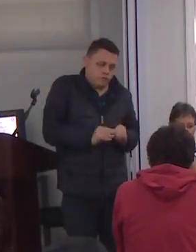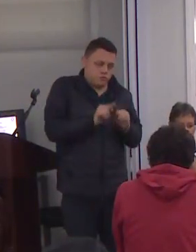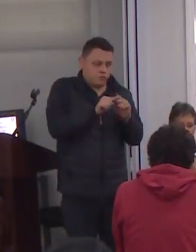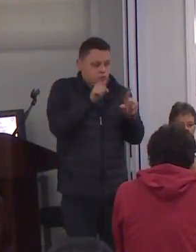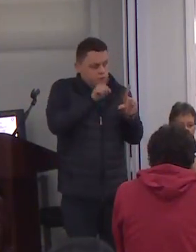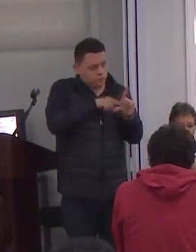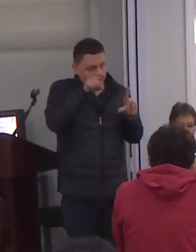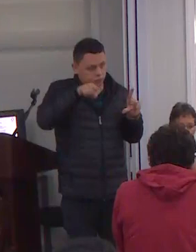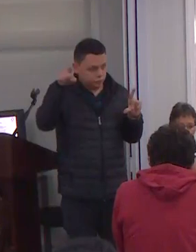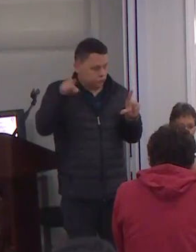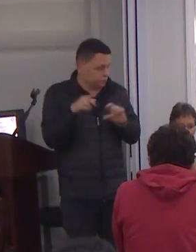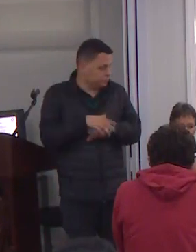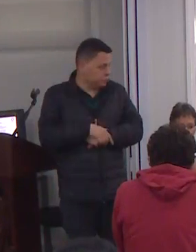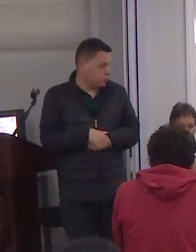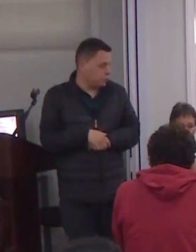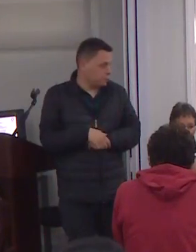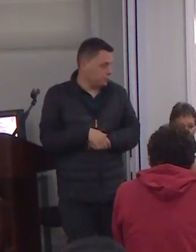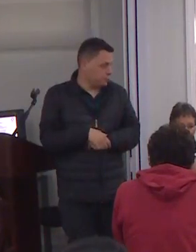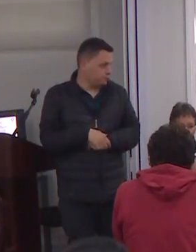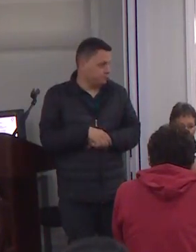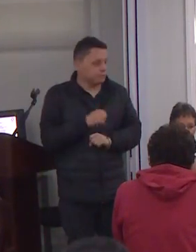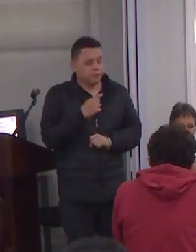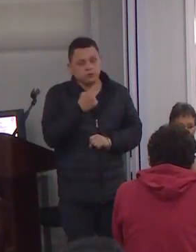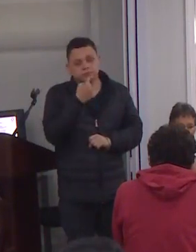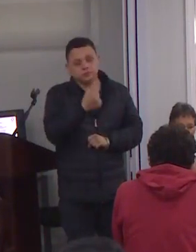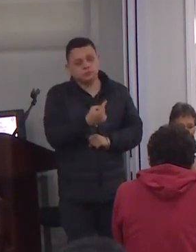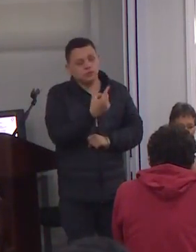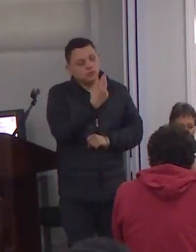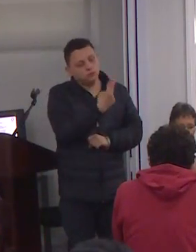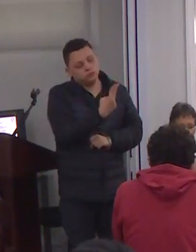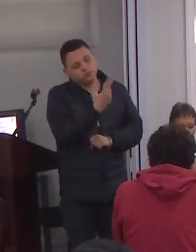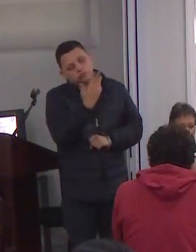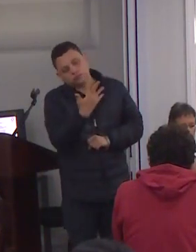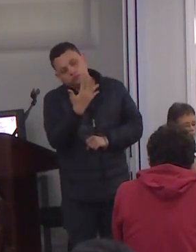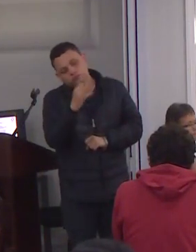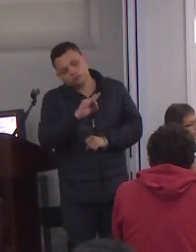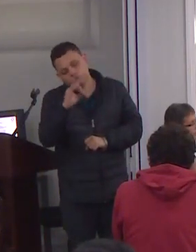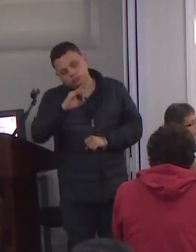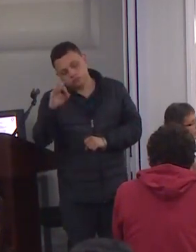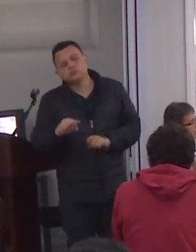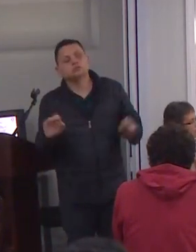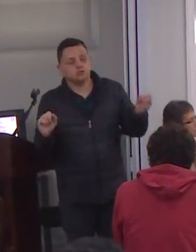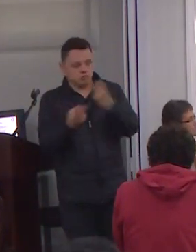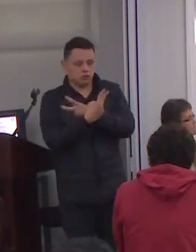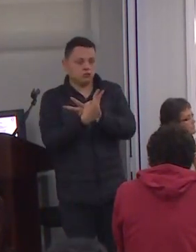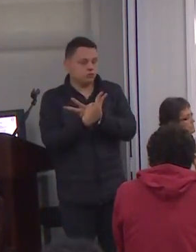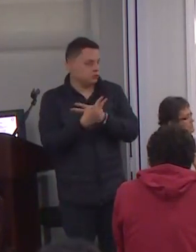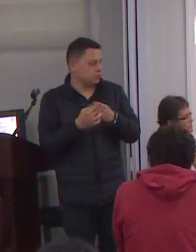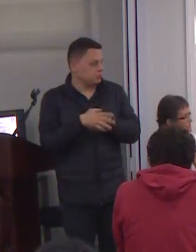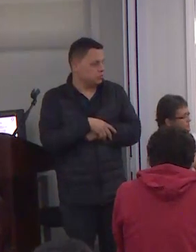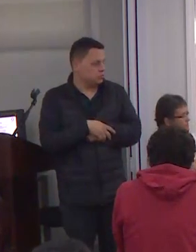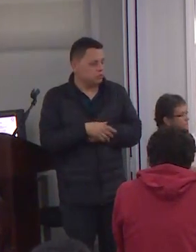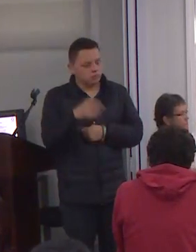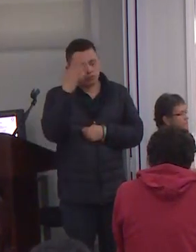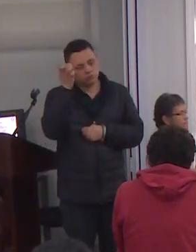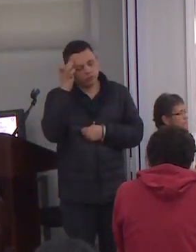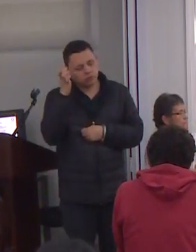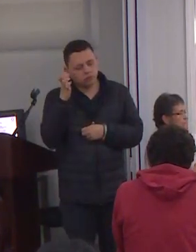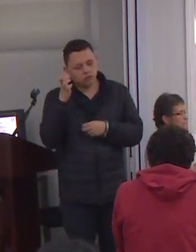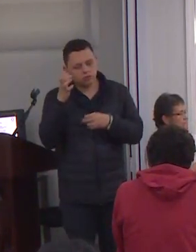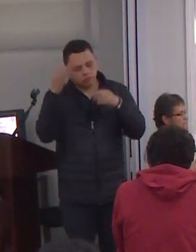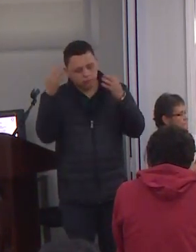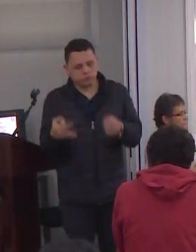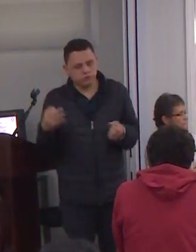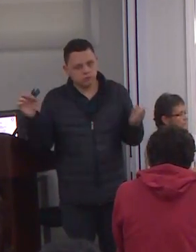estadísticamente hablando han dicho que hasta el 2 o el 5% puede ser violenta pero porque se vuelven violentas